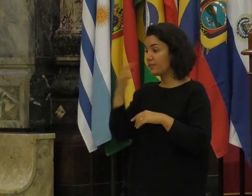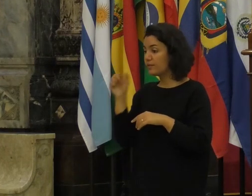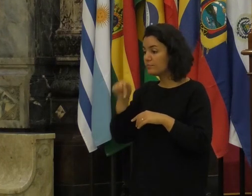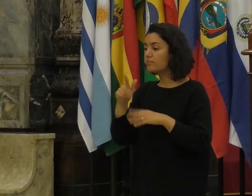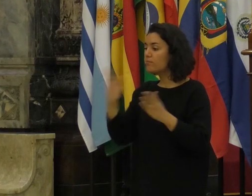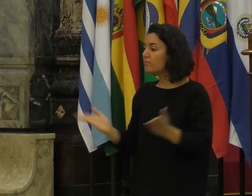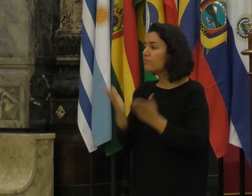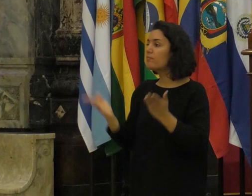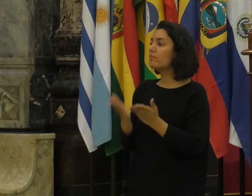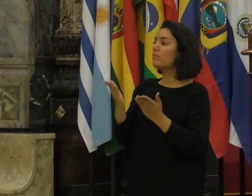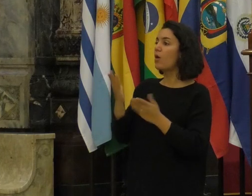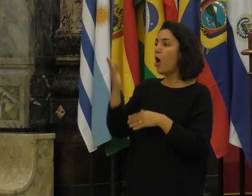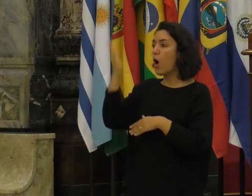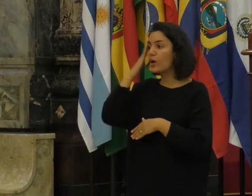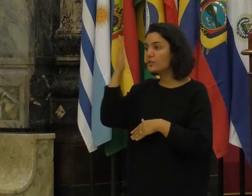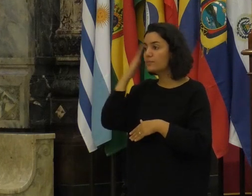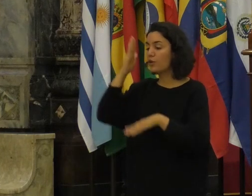conocimiento socialmente responsable,